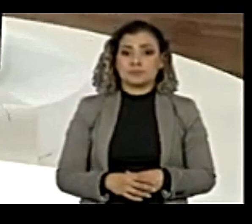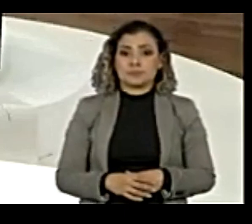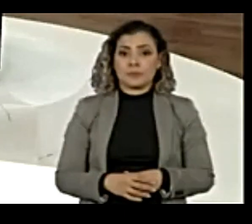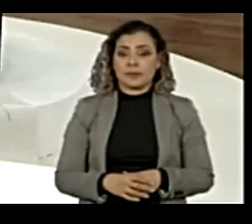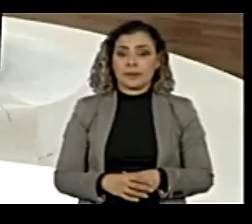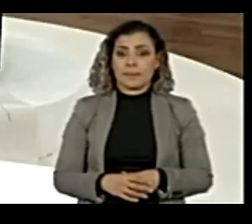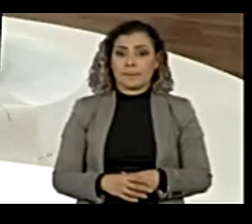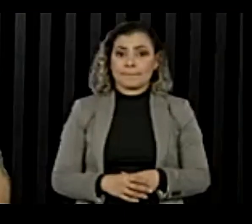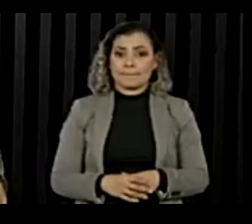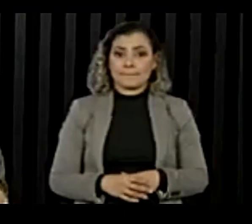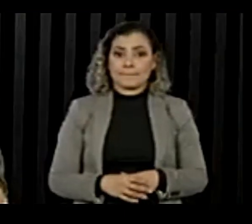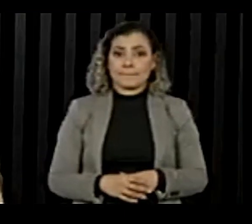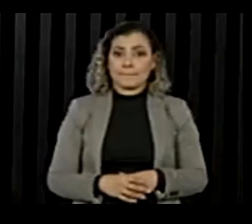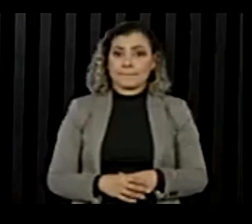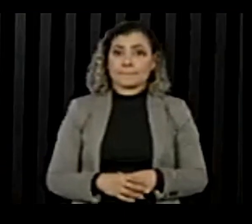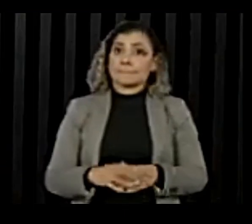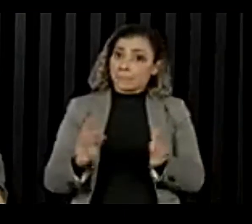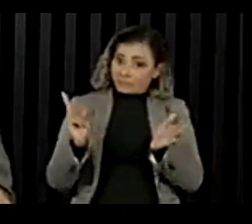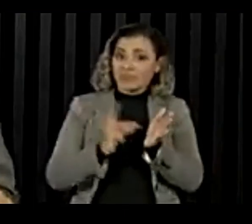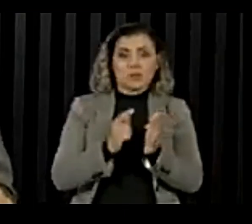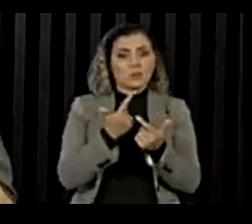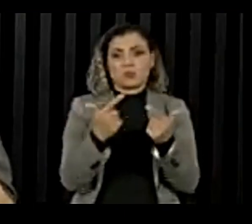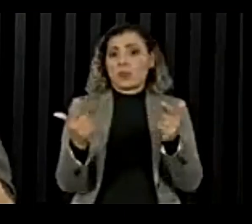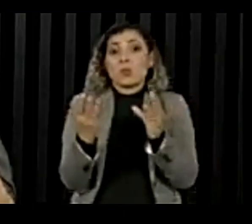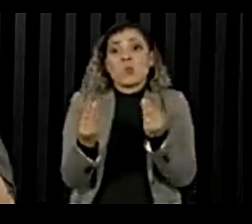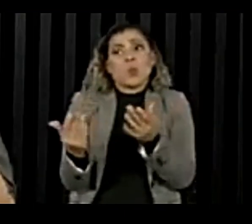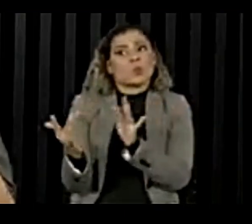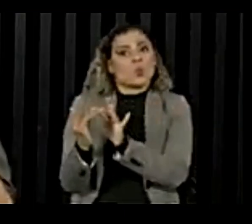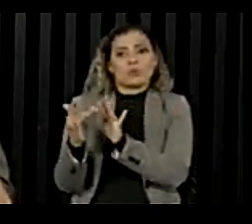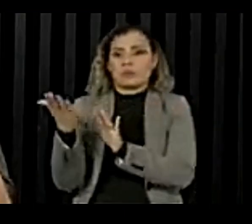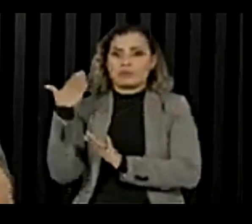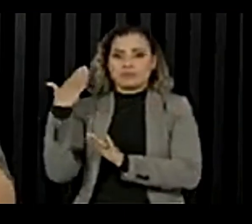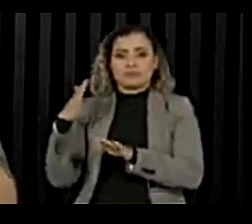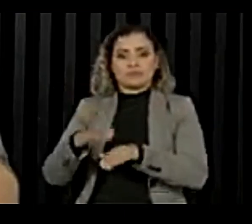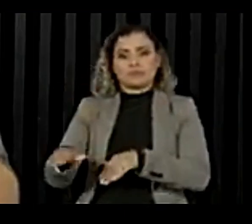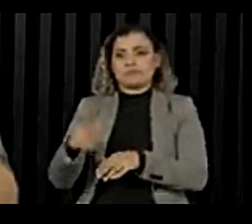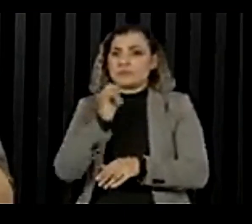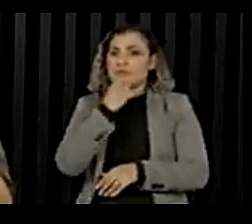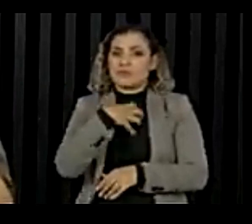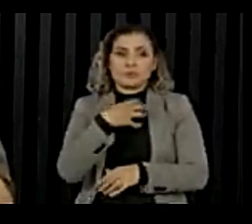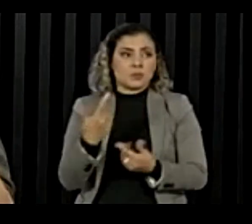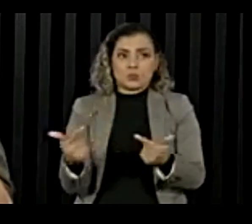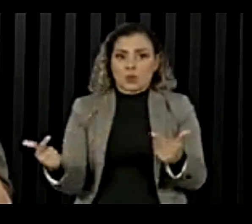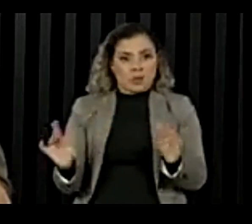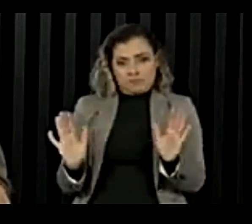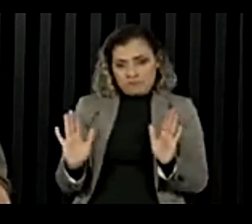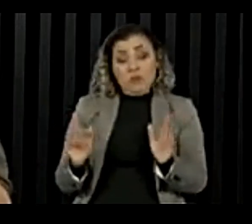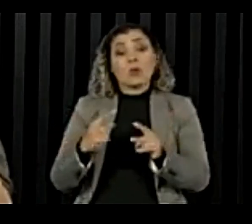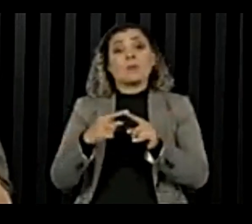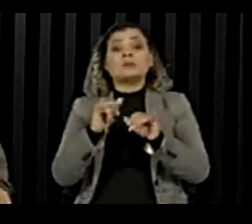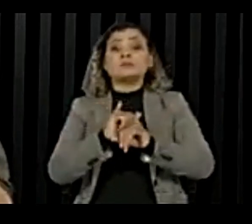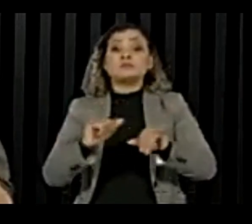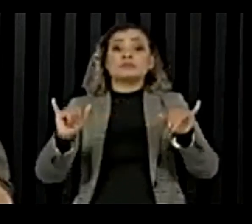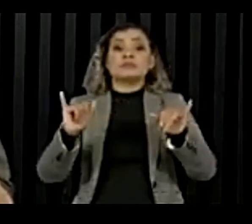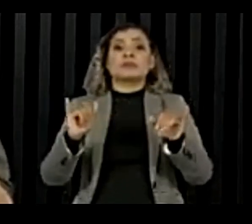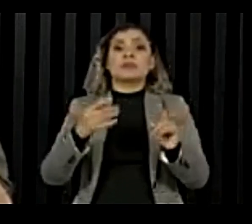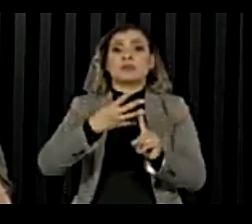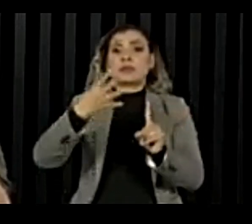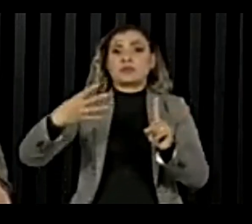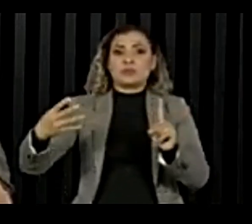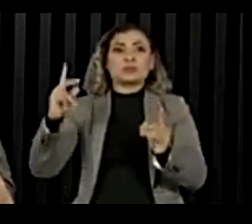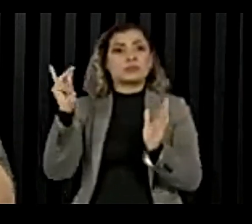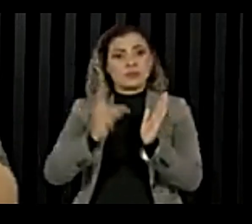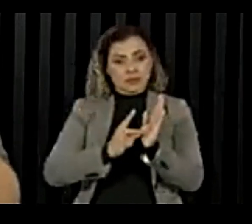Primeiro, eu não tenho mais tanto contato com as pessoas dessa época. Infelizmente, o que foi dito lá no especial da Netflix